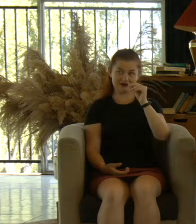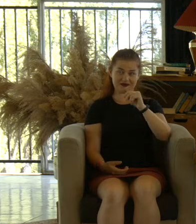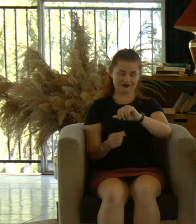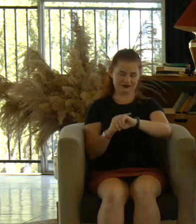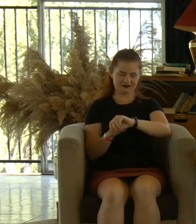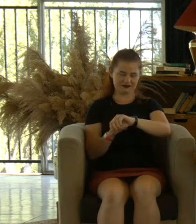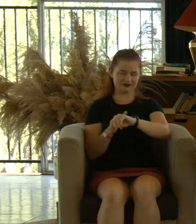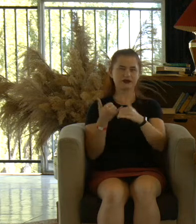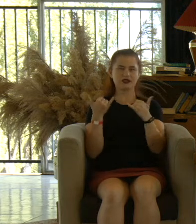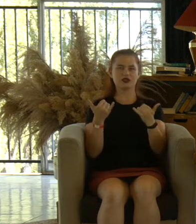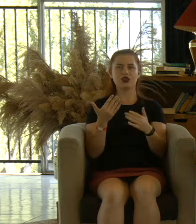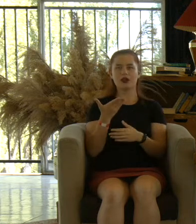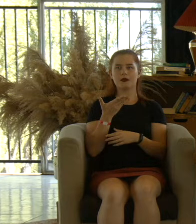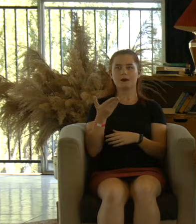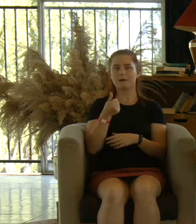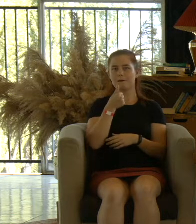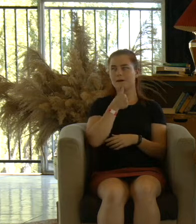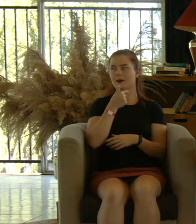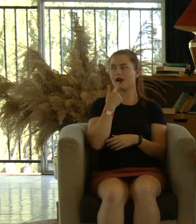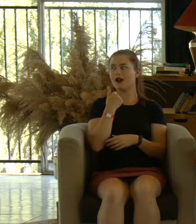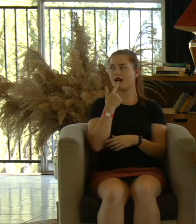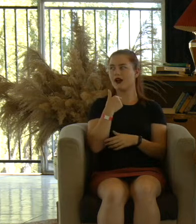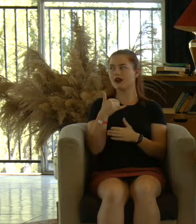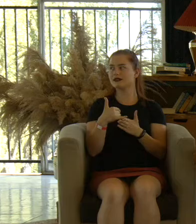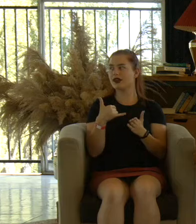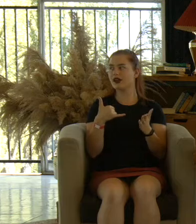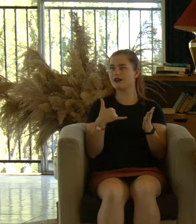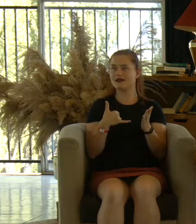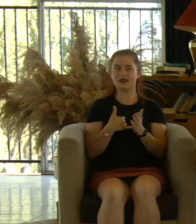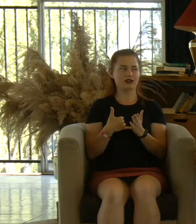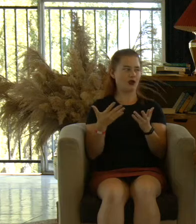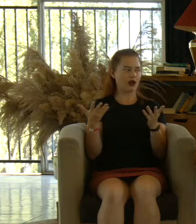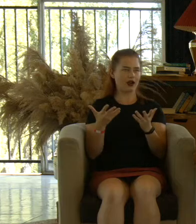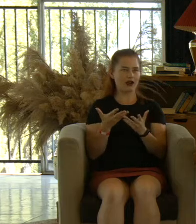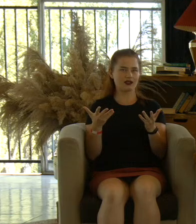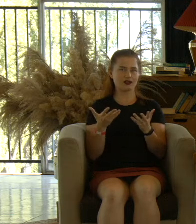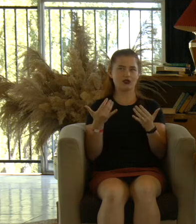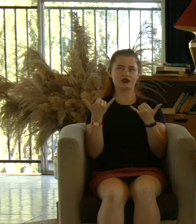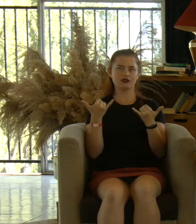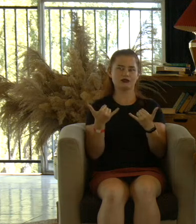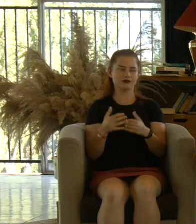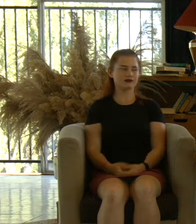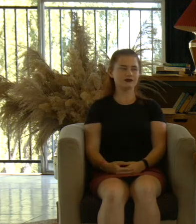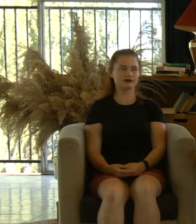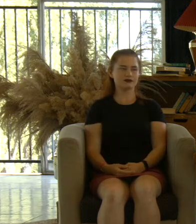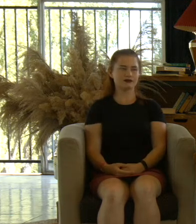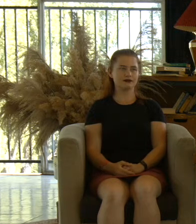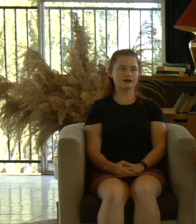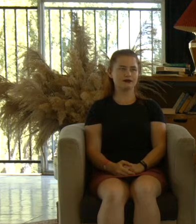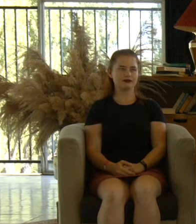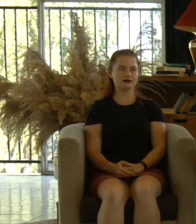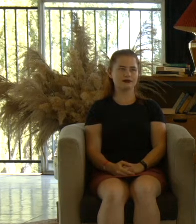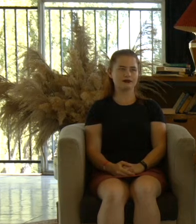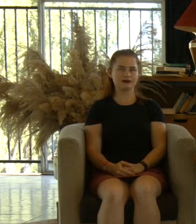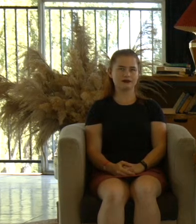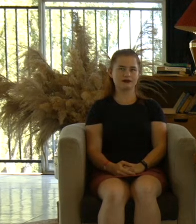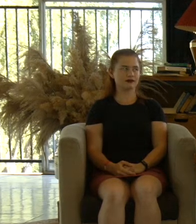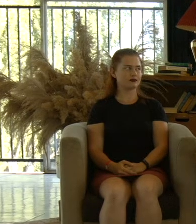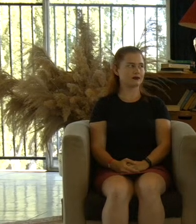Вот сейчас мы попробуем красное вино, которая, сейчас я посмотрю, что это у нас